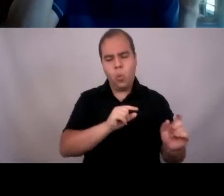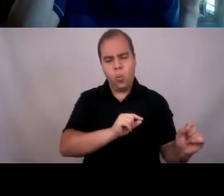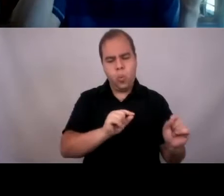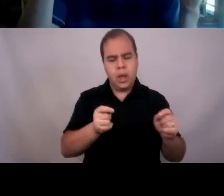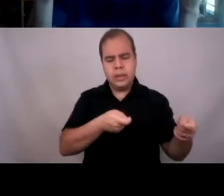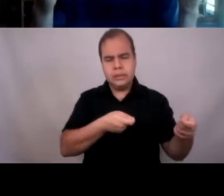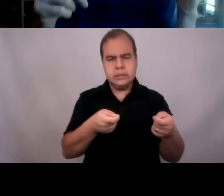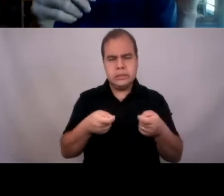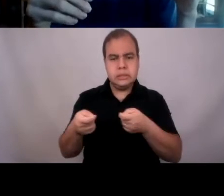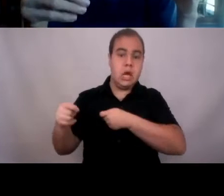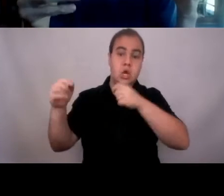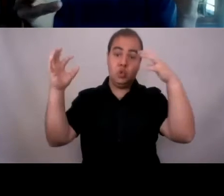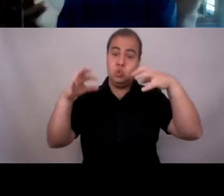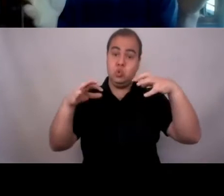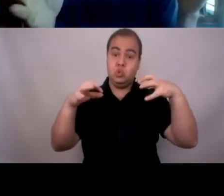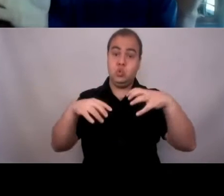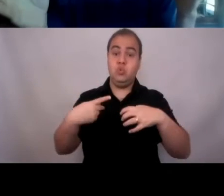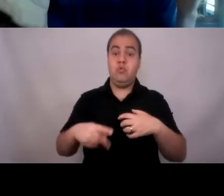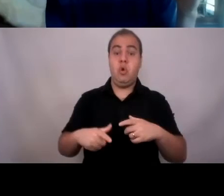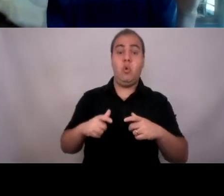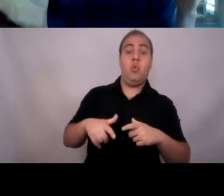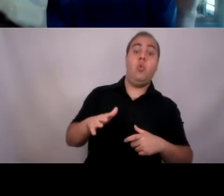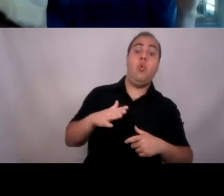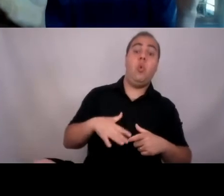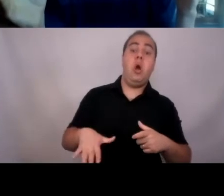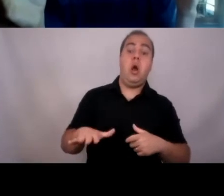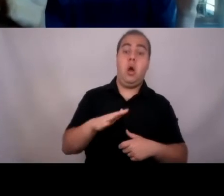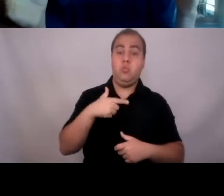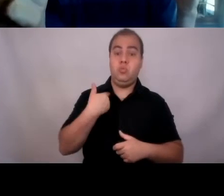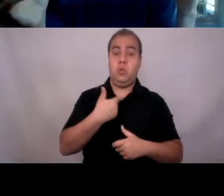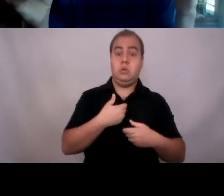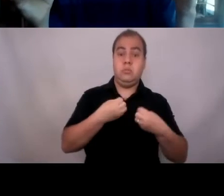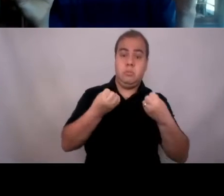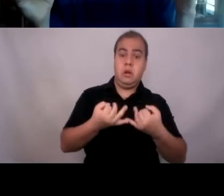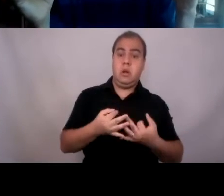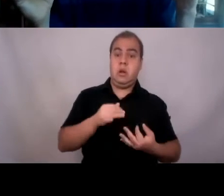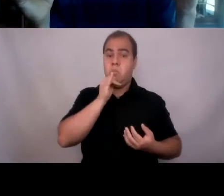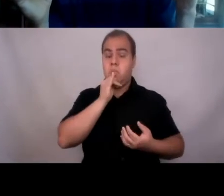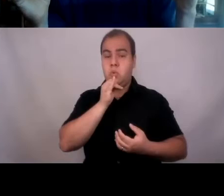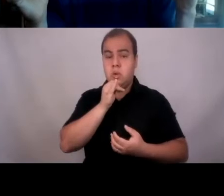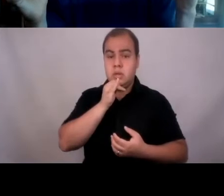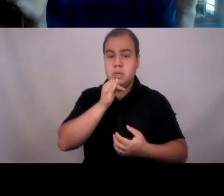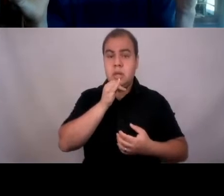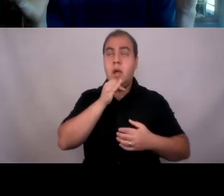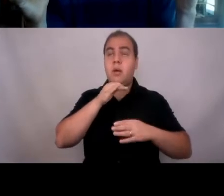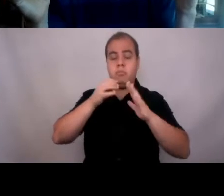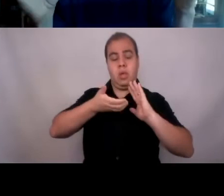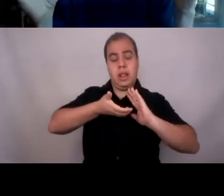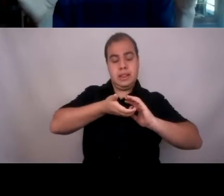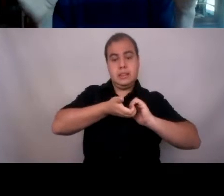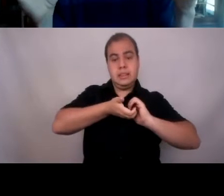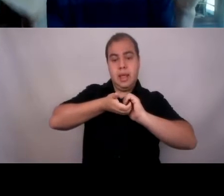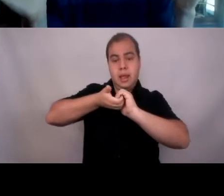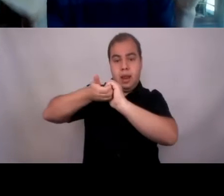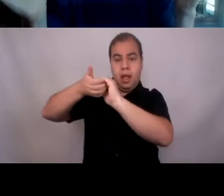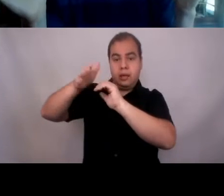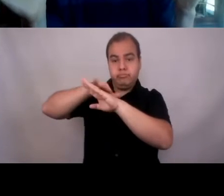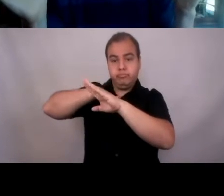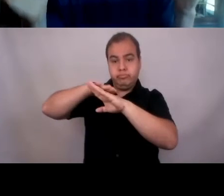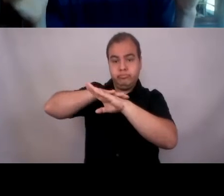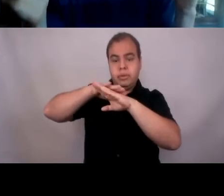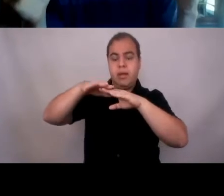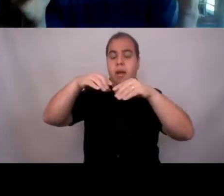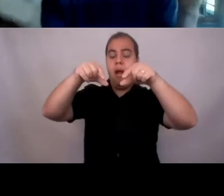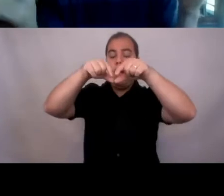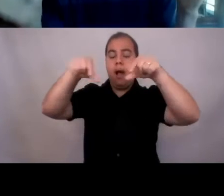retorno. Tá? Então, quando a gente está falando de calhas de telhado, a gente usa um tempo de retorno de 5 anos. Quer